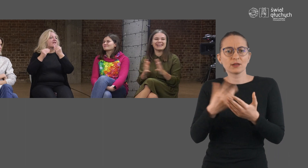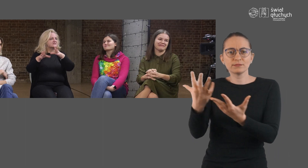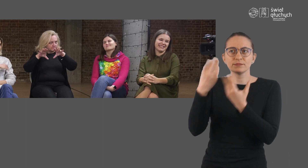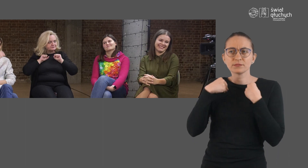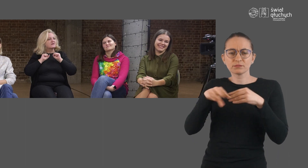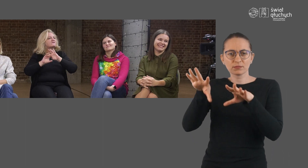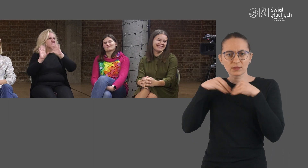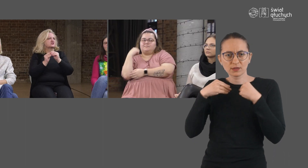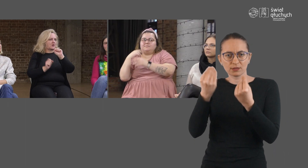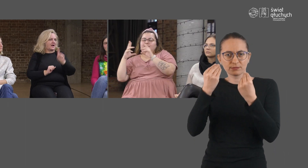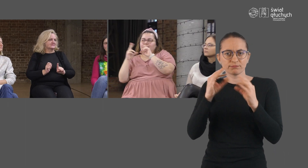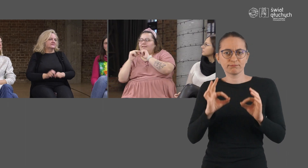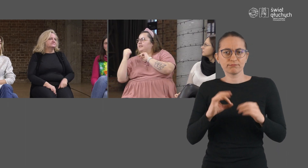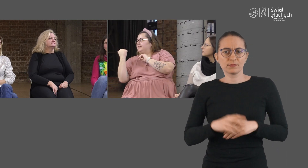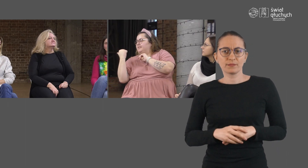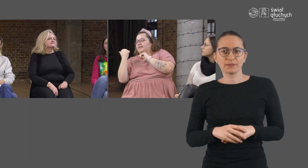Tak.